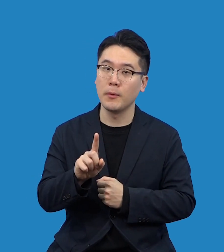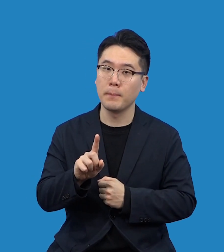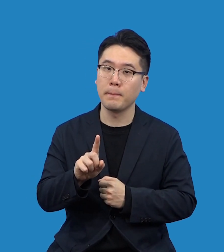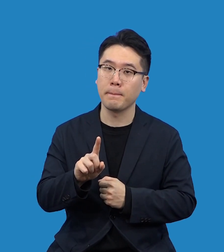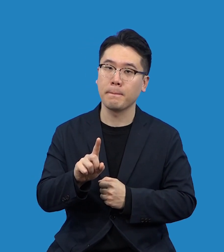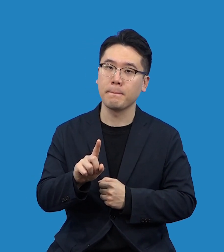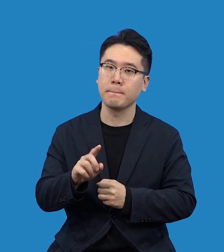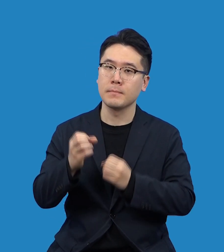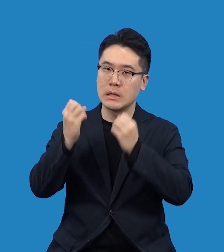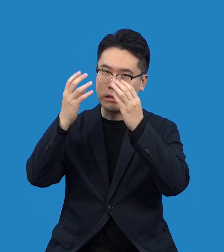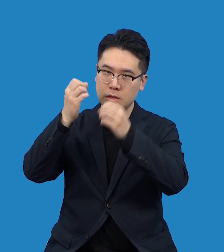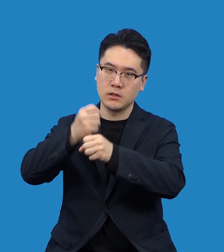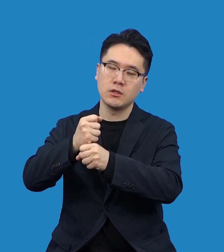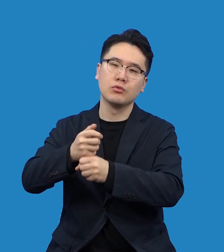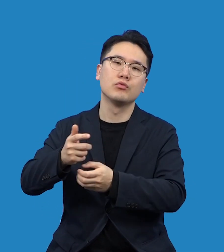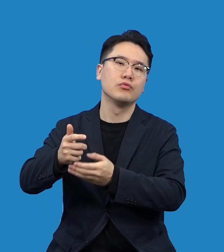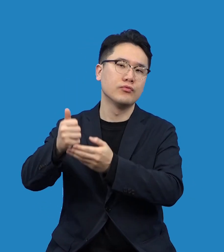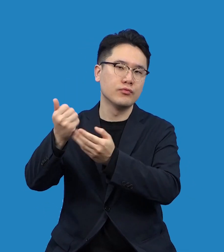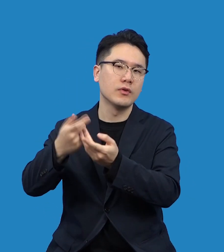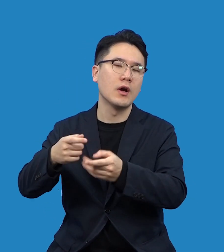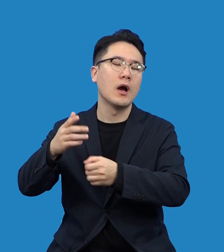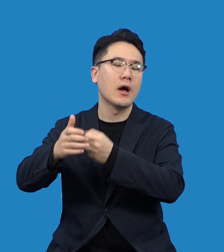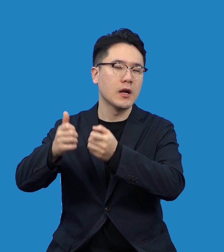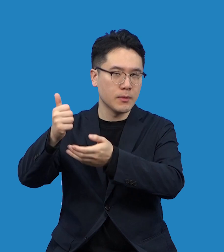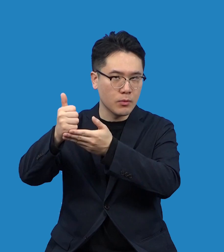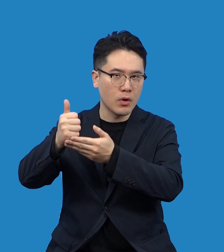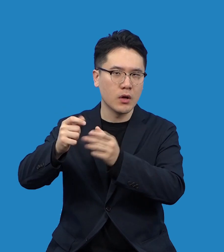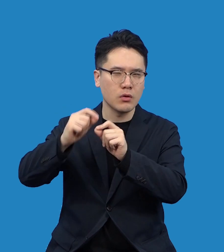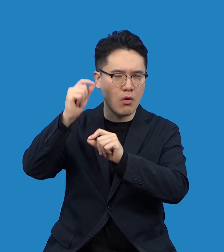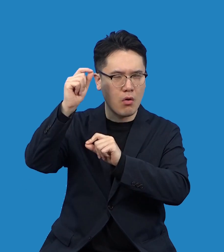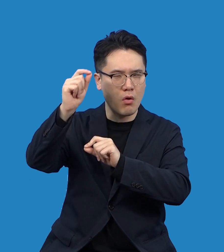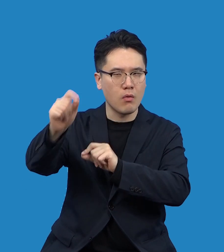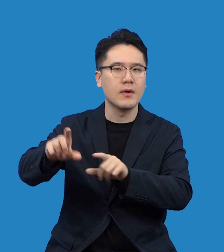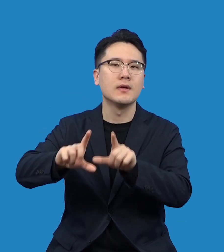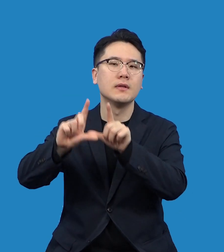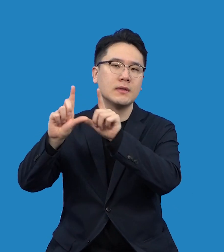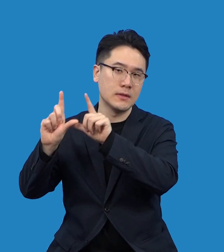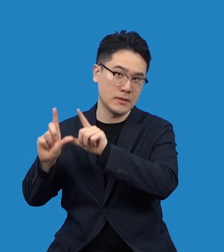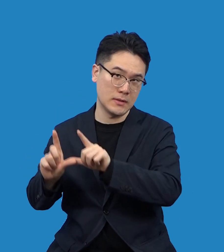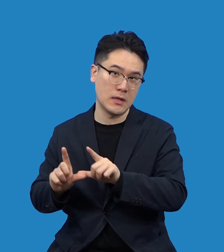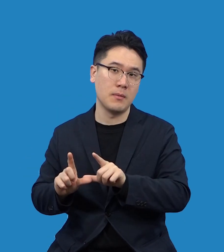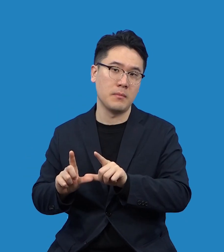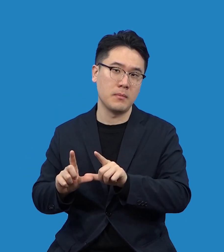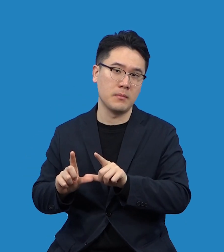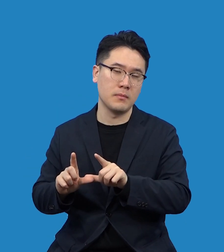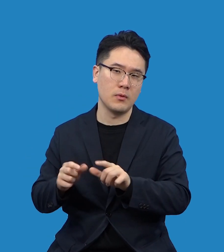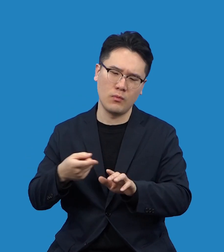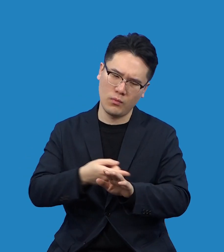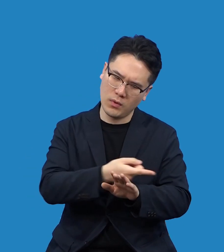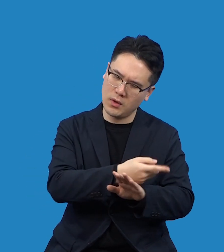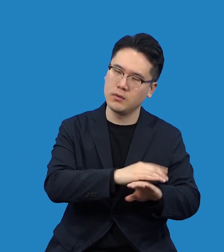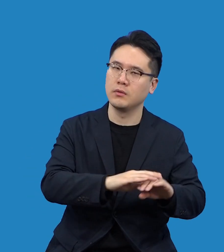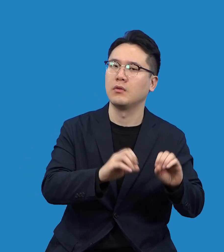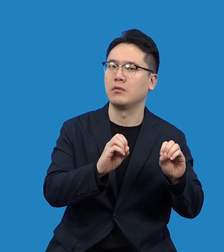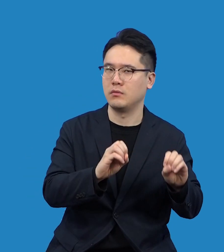창조주 하나님과 무관한 삶 사는 거. 그 마지막 결론은 뭐였냐면 인생의